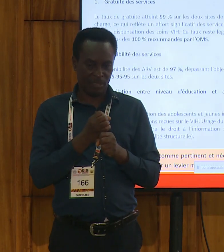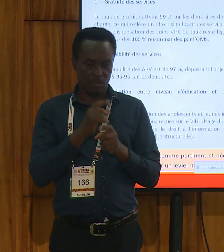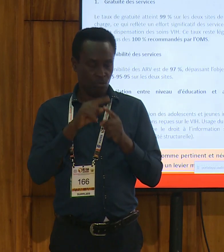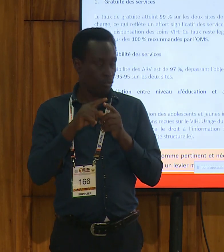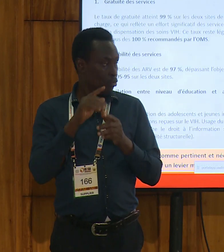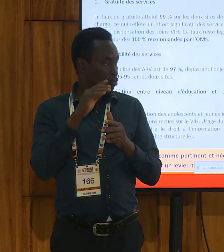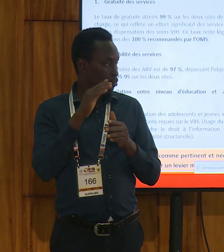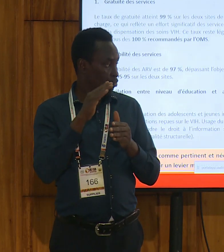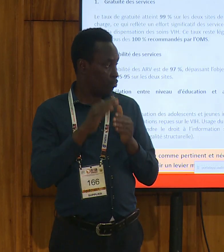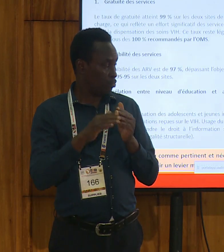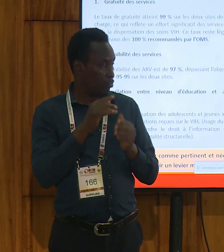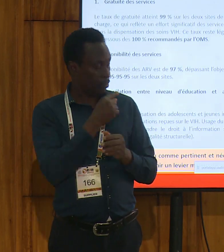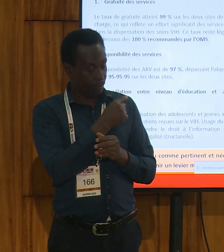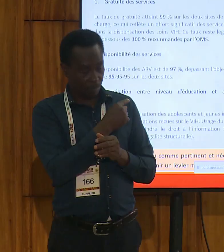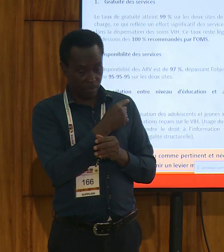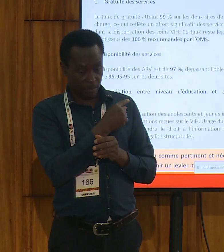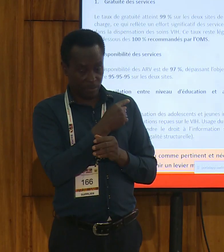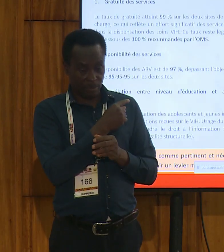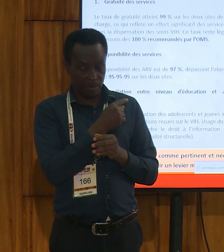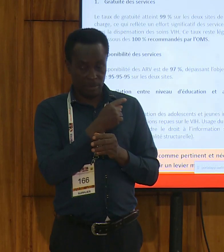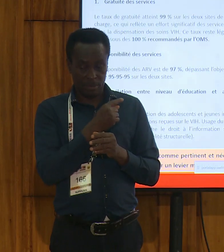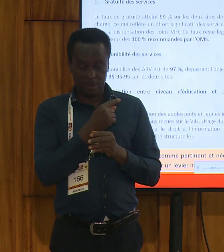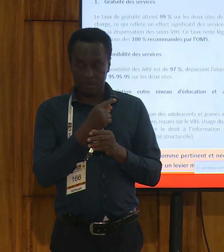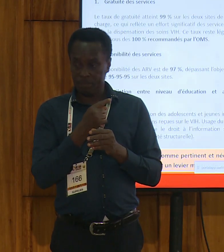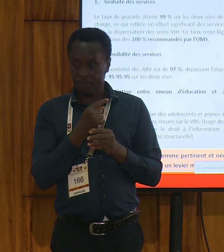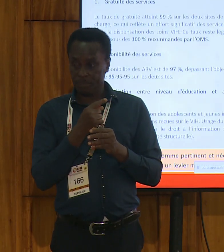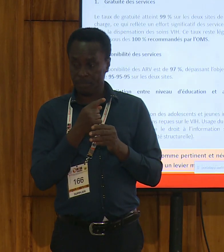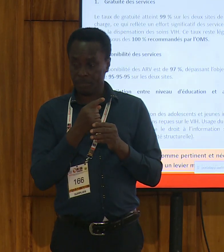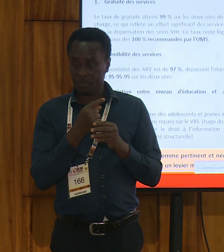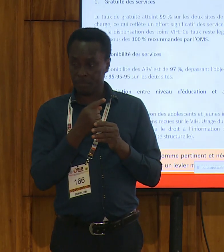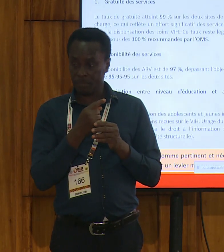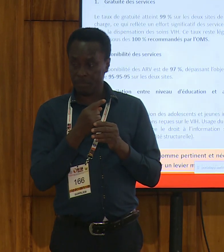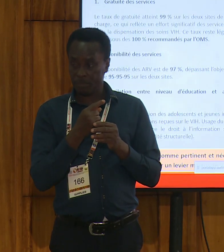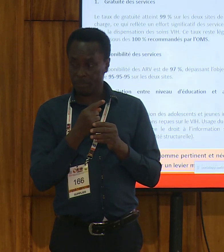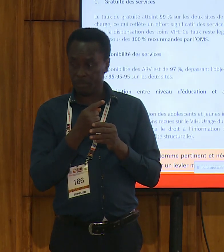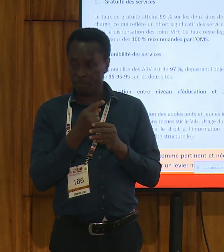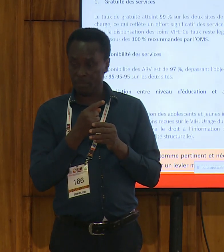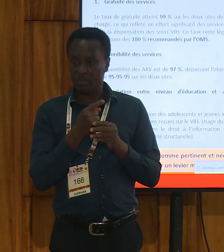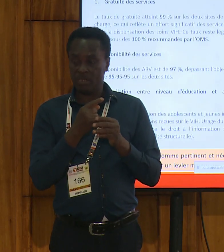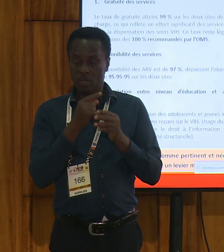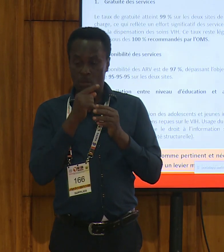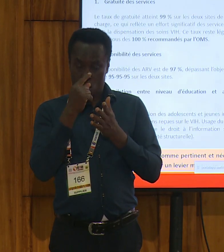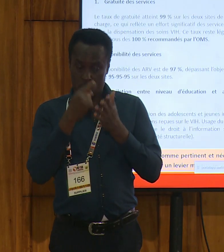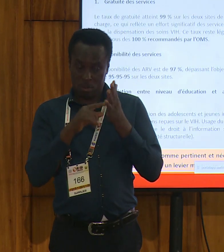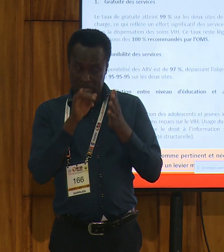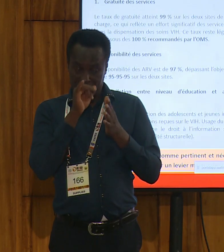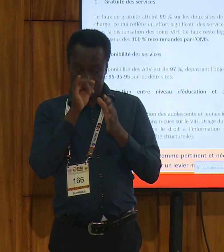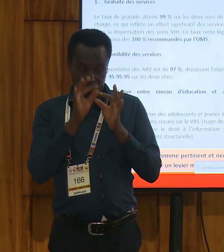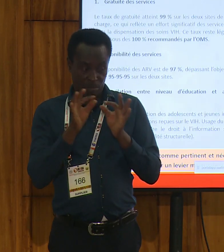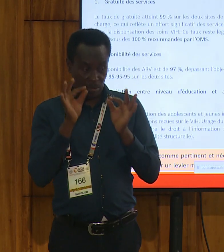nous pensons que étendre le UCLM est vraiment très important